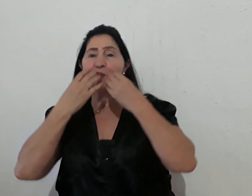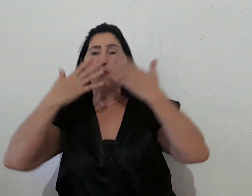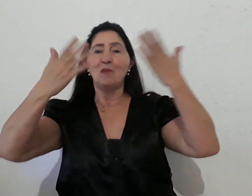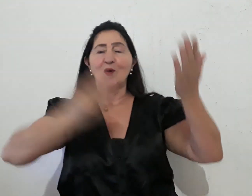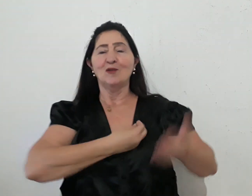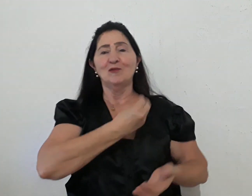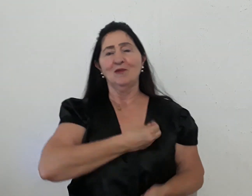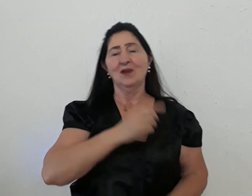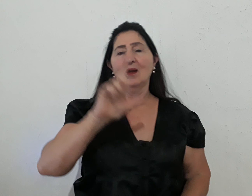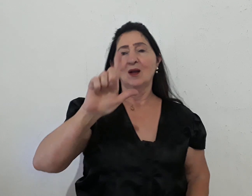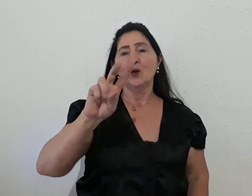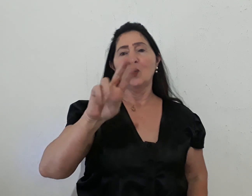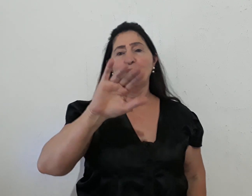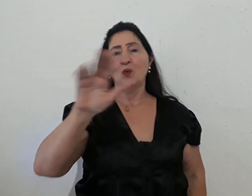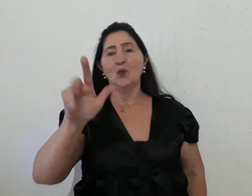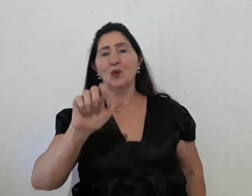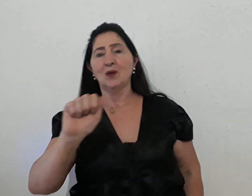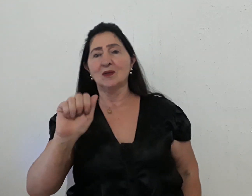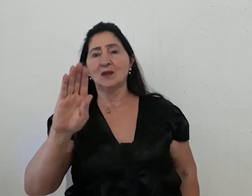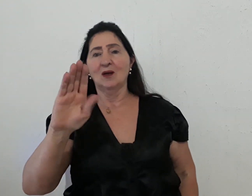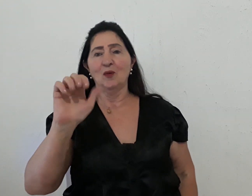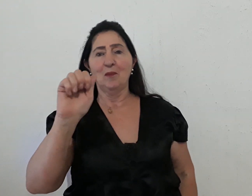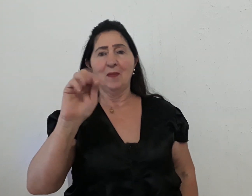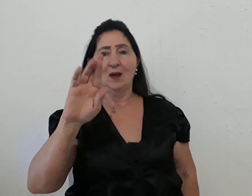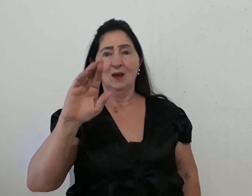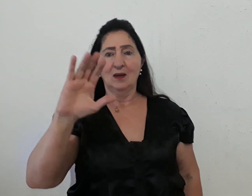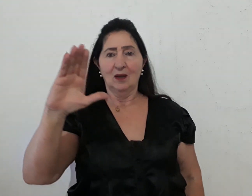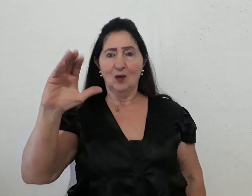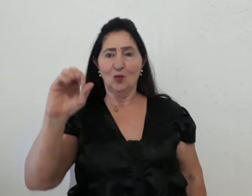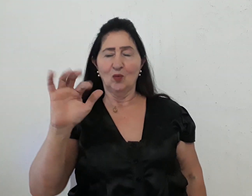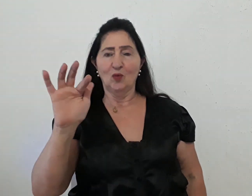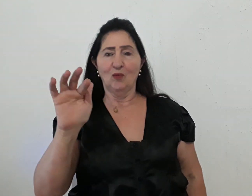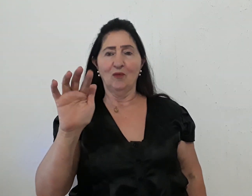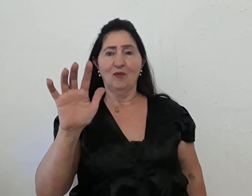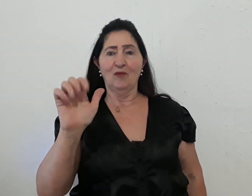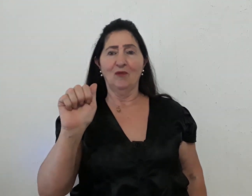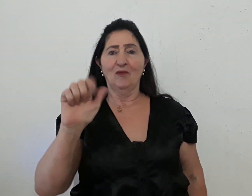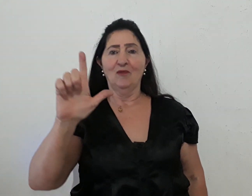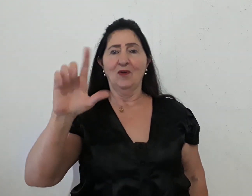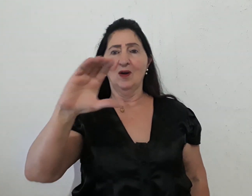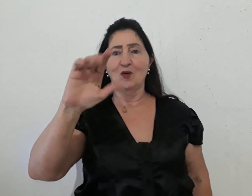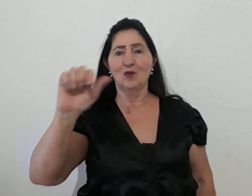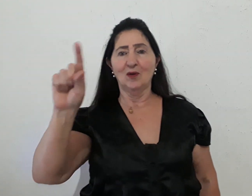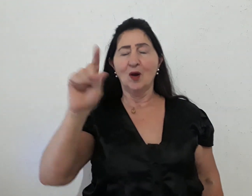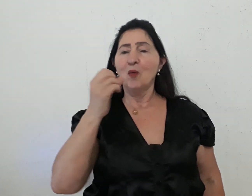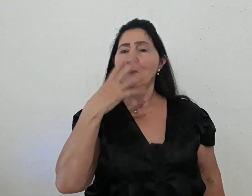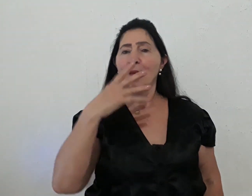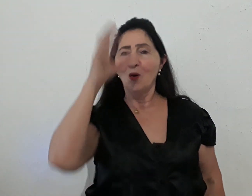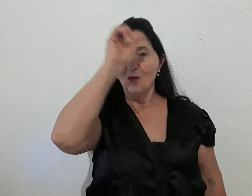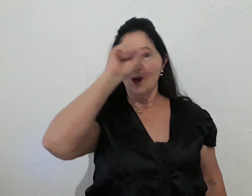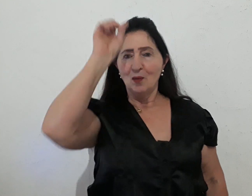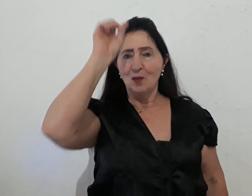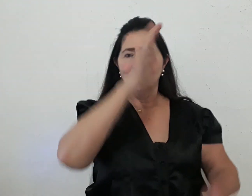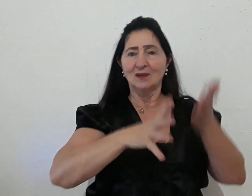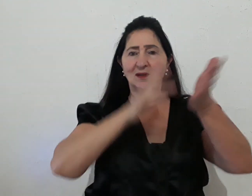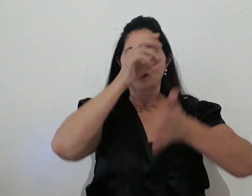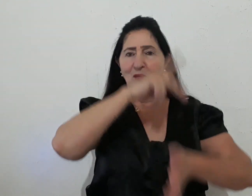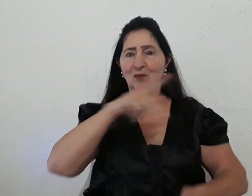Luiz Albérico Falcão. Desejo a todos um bom aprendizado. Professora Elisete.